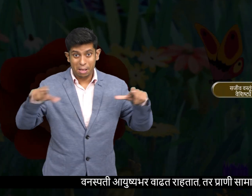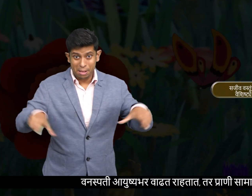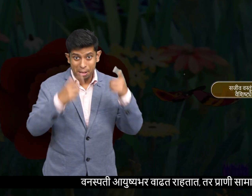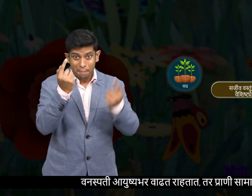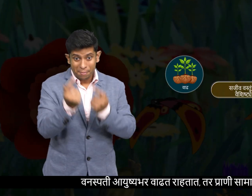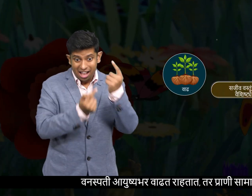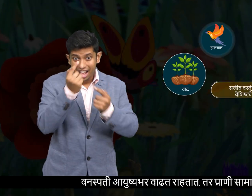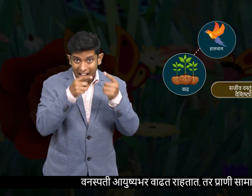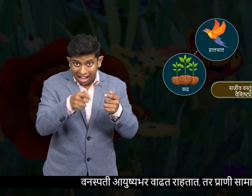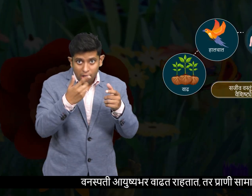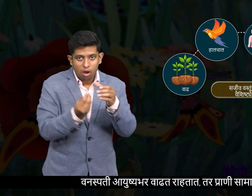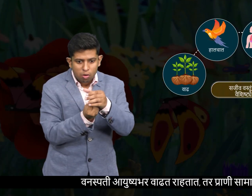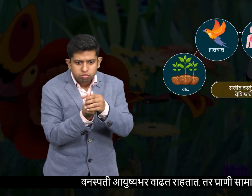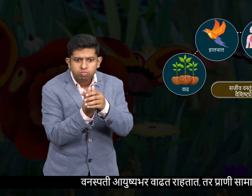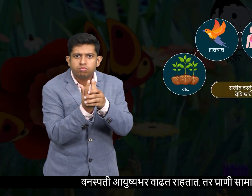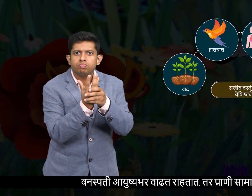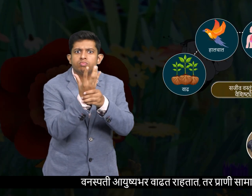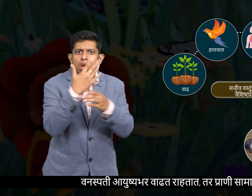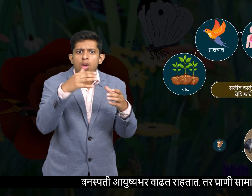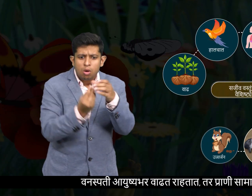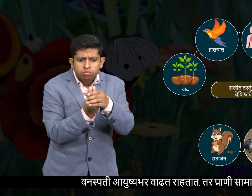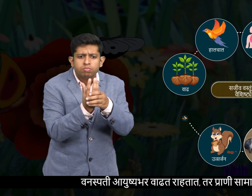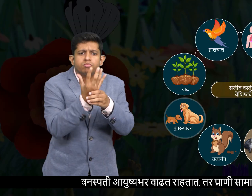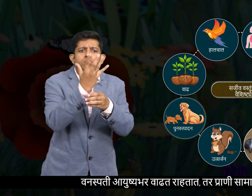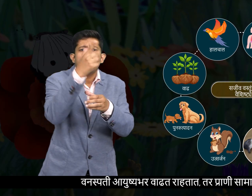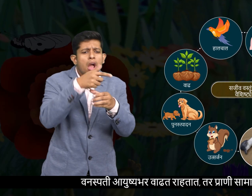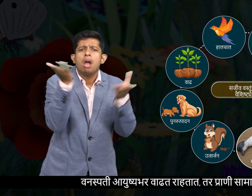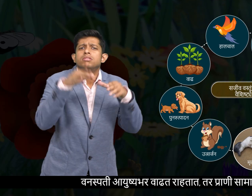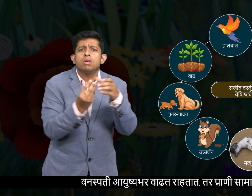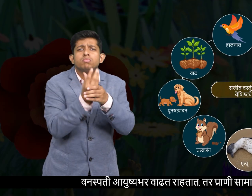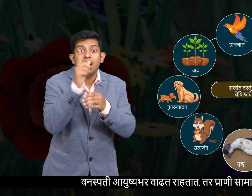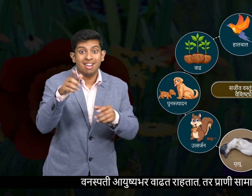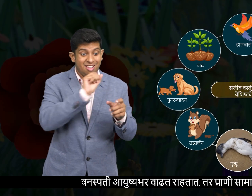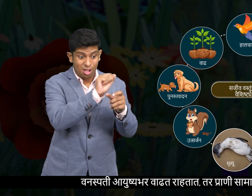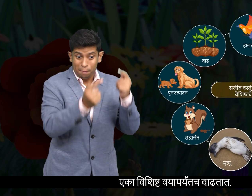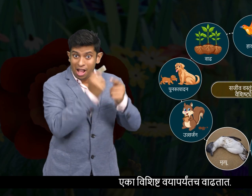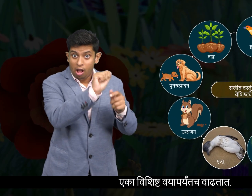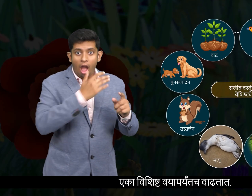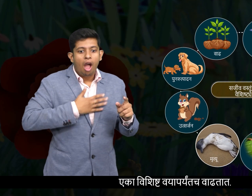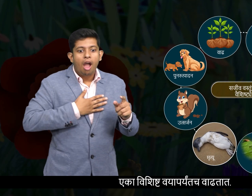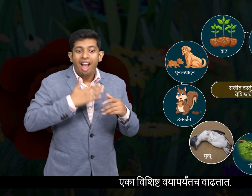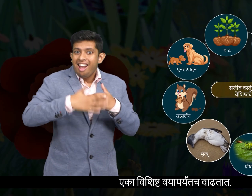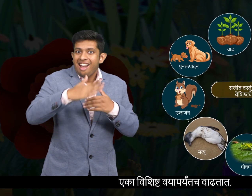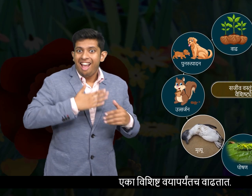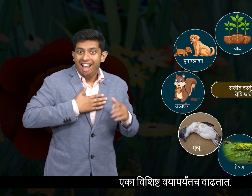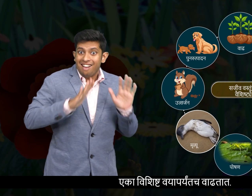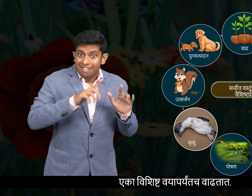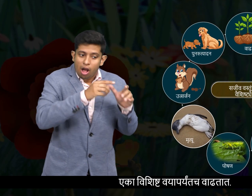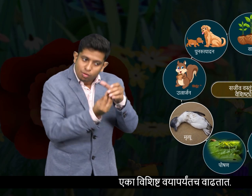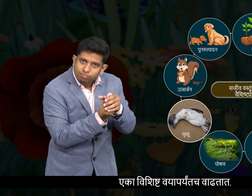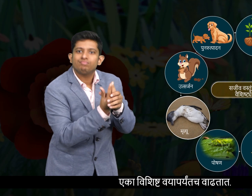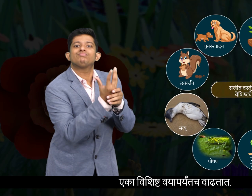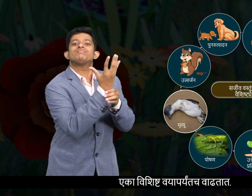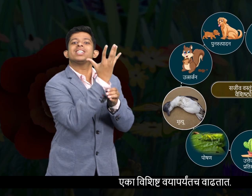वनस्पती आयुष्यभर वाढत राहतात, तर प्राणी सामान्यतः एका विशिष्ट